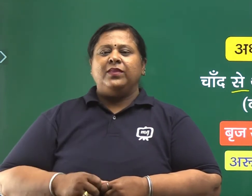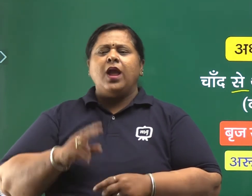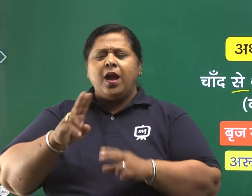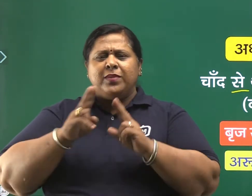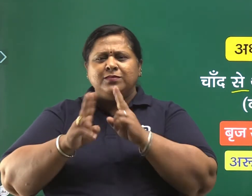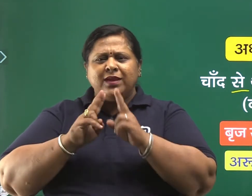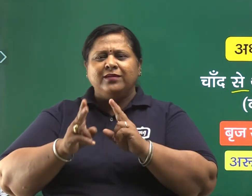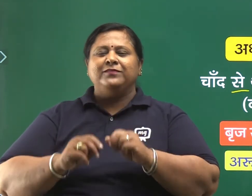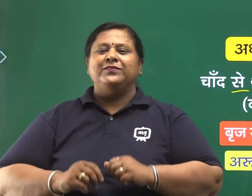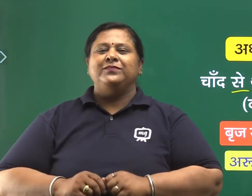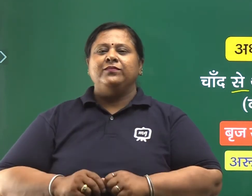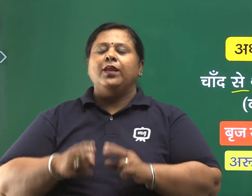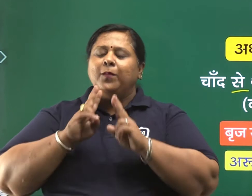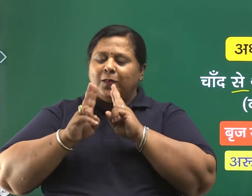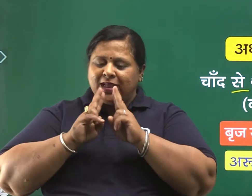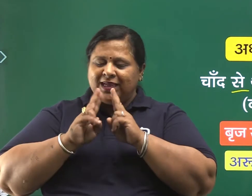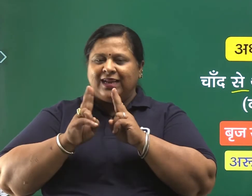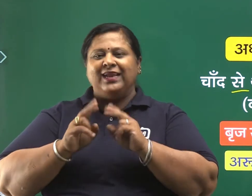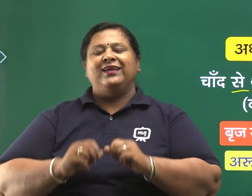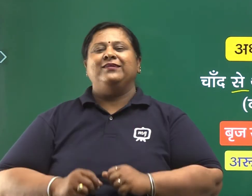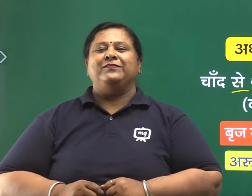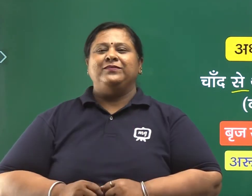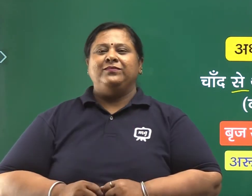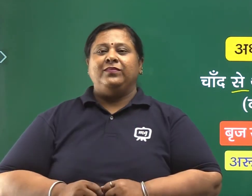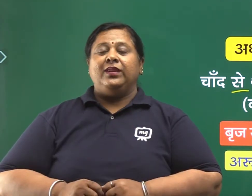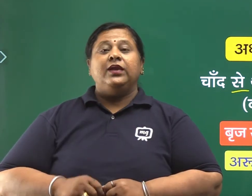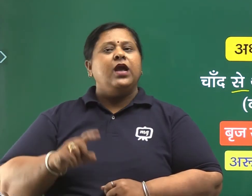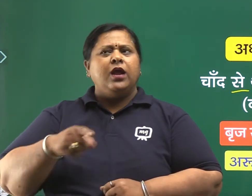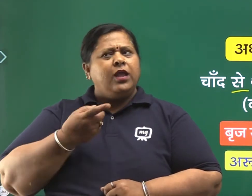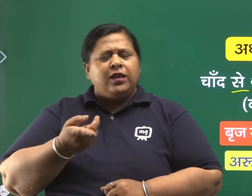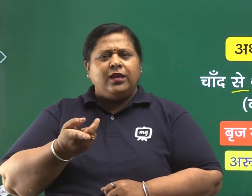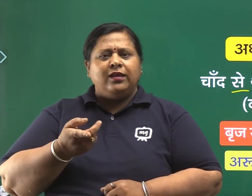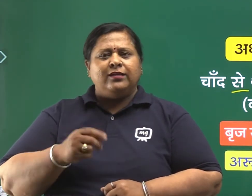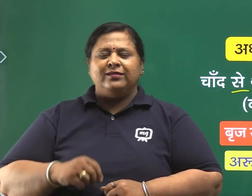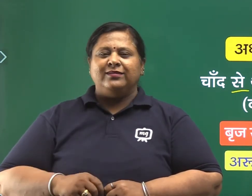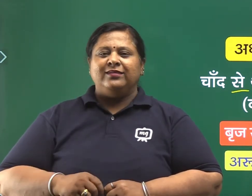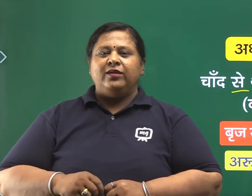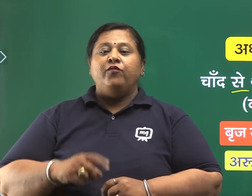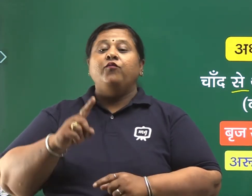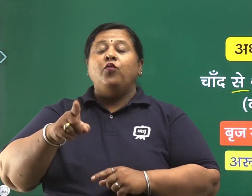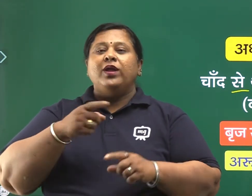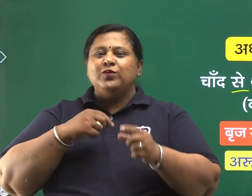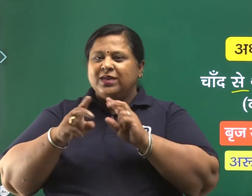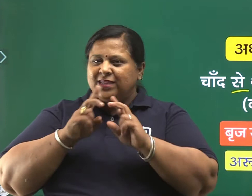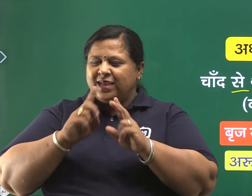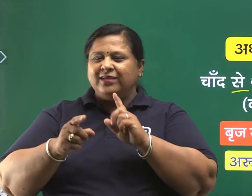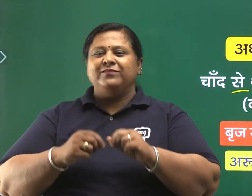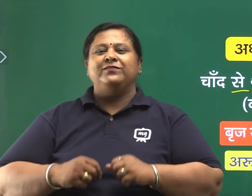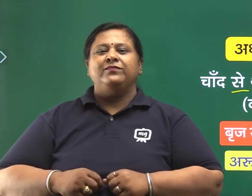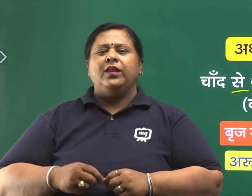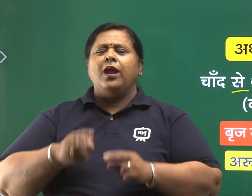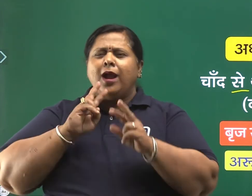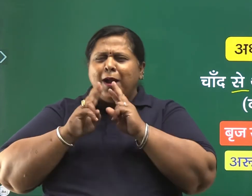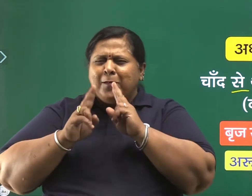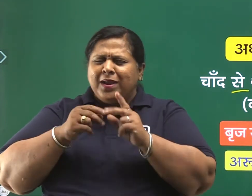आपस में बातें कर रहे हैं, या कहें कि वो एक दूसरे से